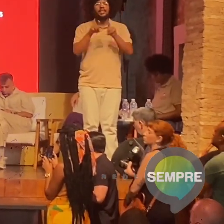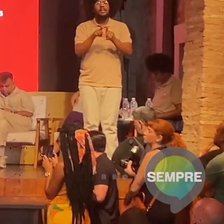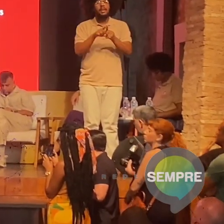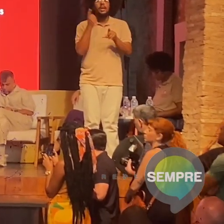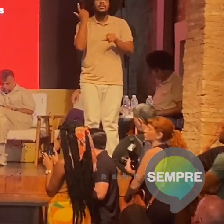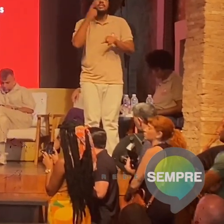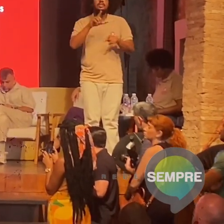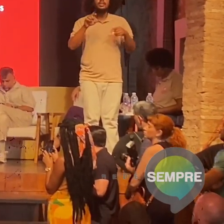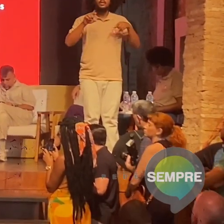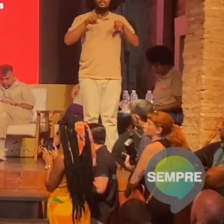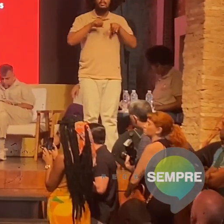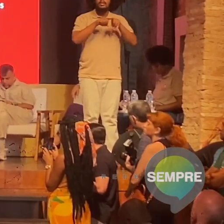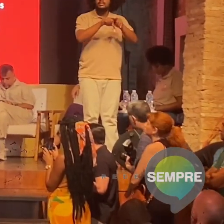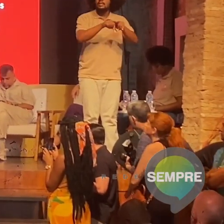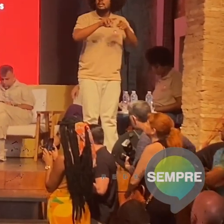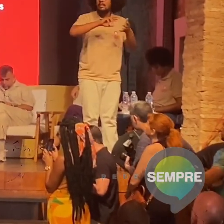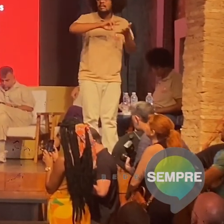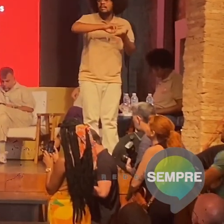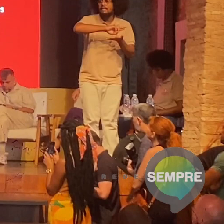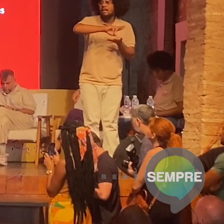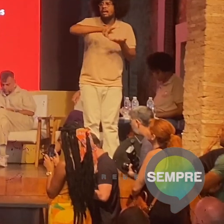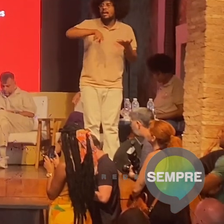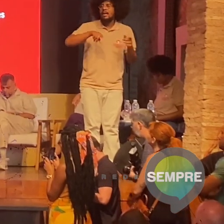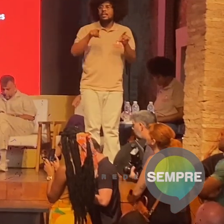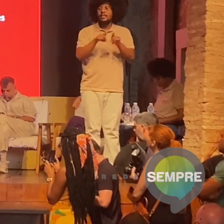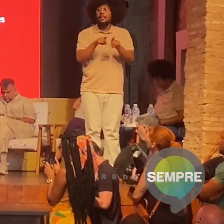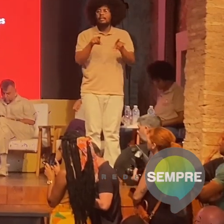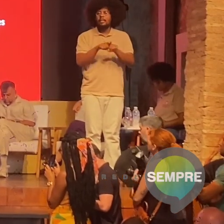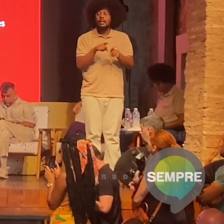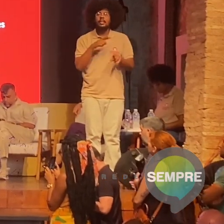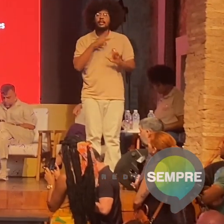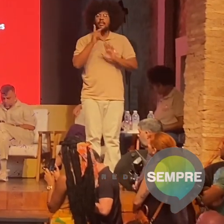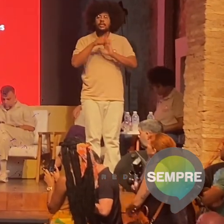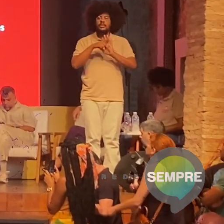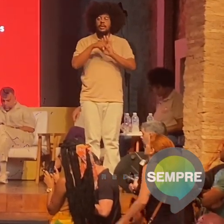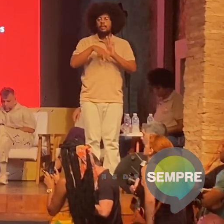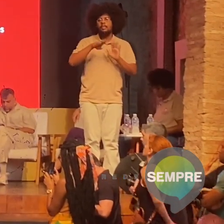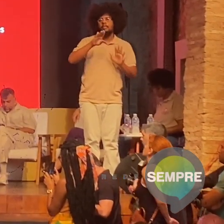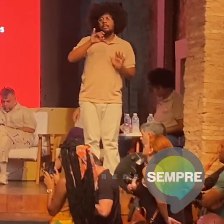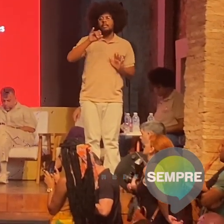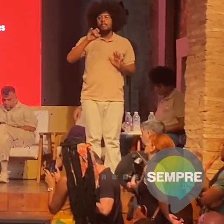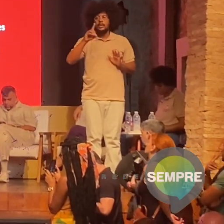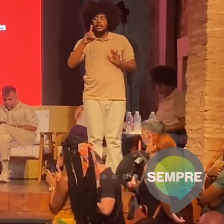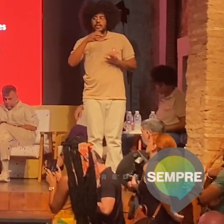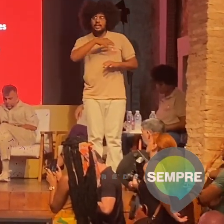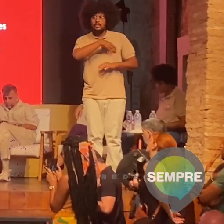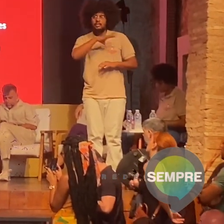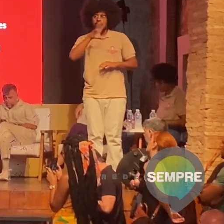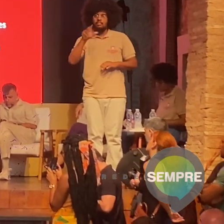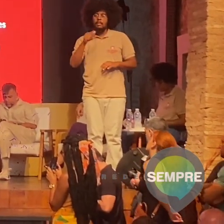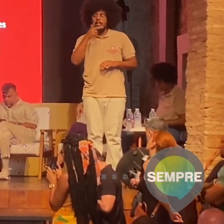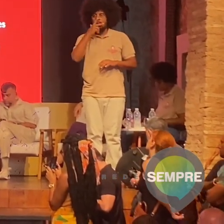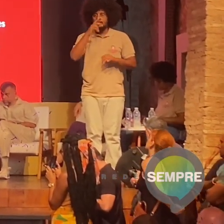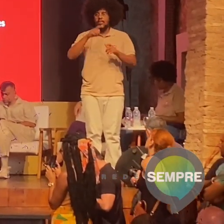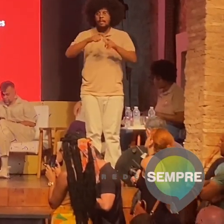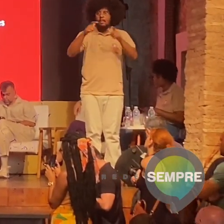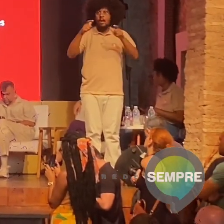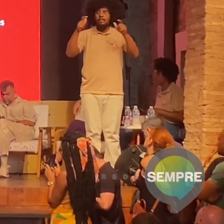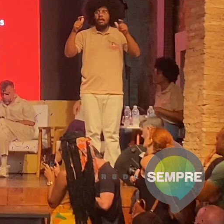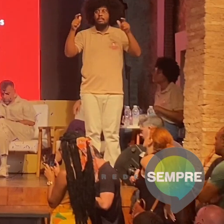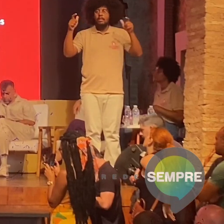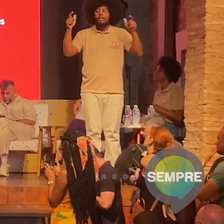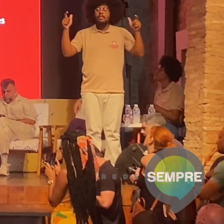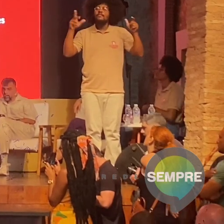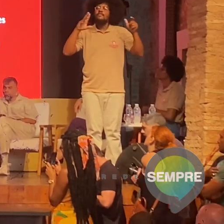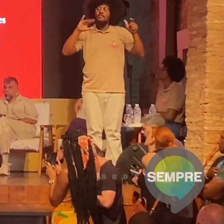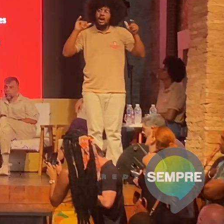parcerias. O novo projeto BID Salvador Capital Afro, Salvador Capital Afro cresceu, Salvador Capital Afro vai entregar muitas